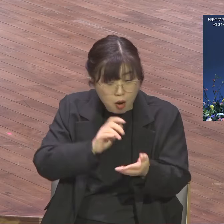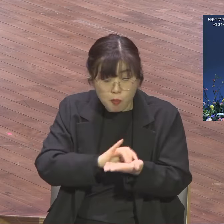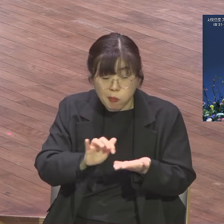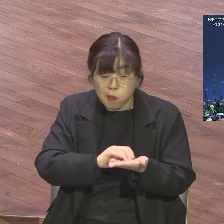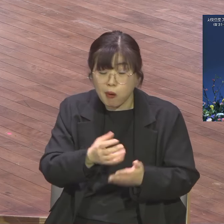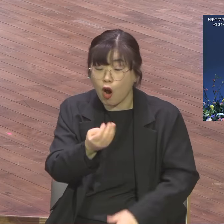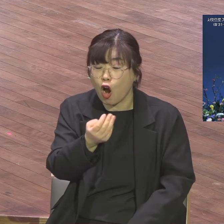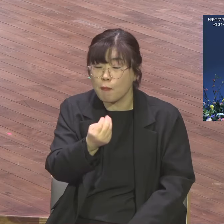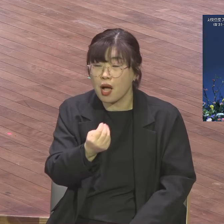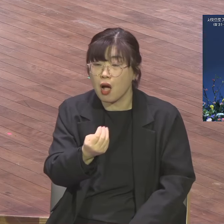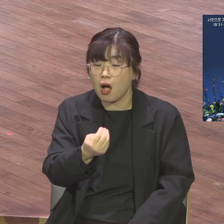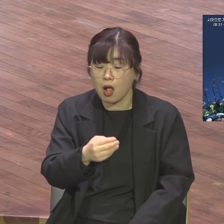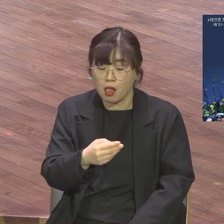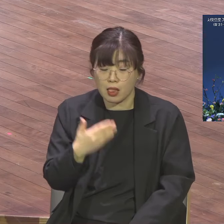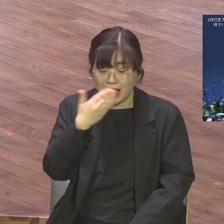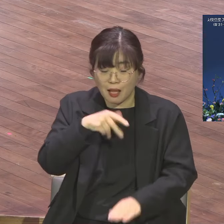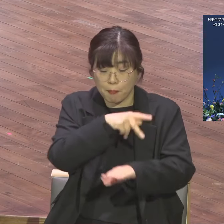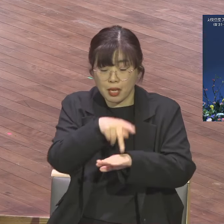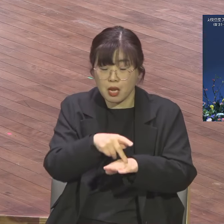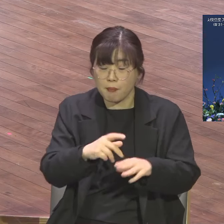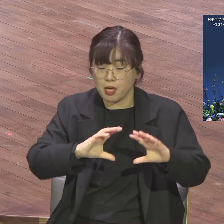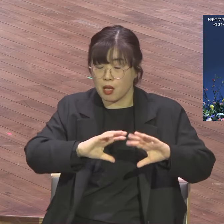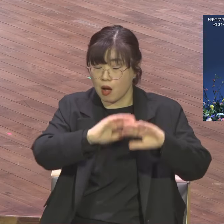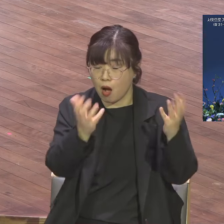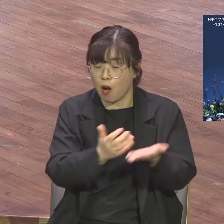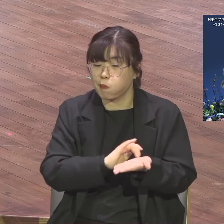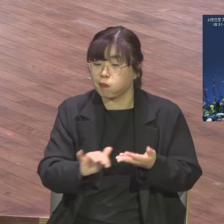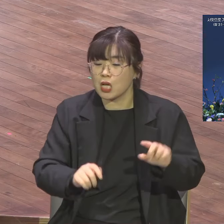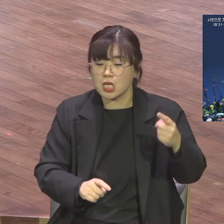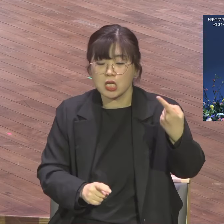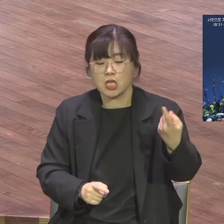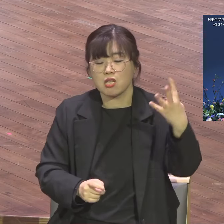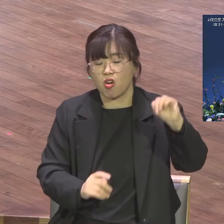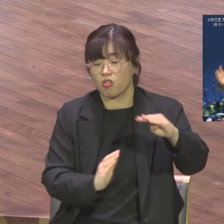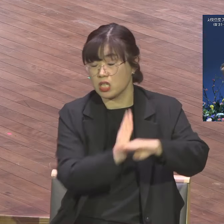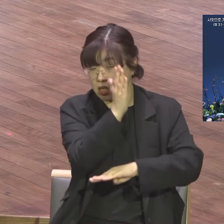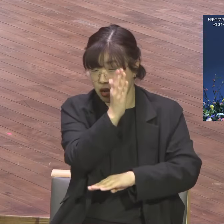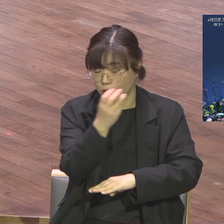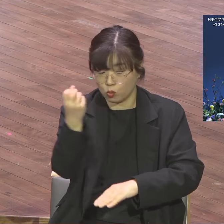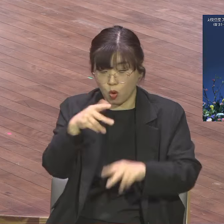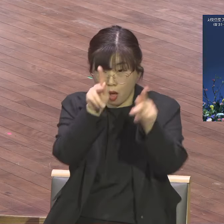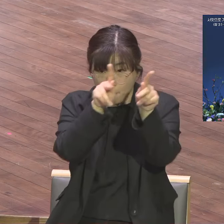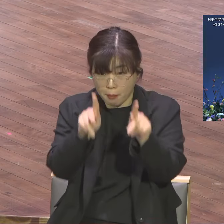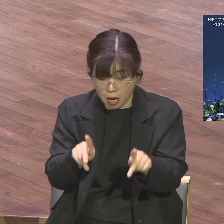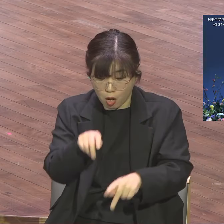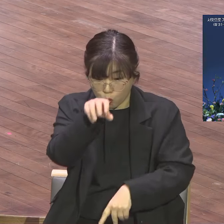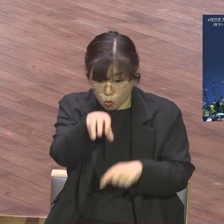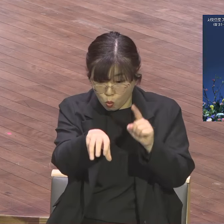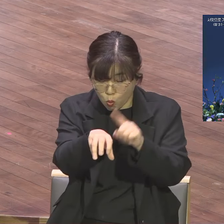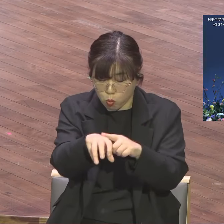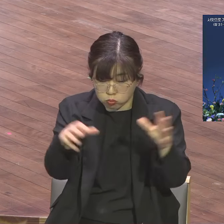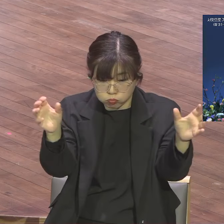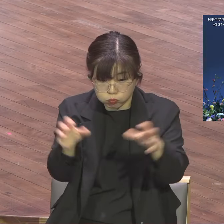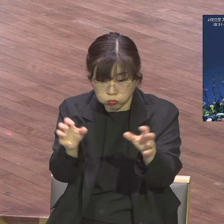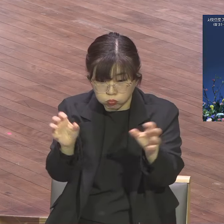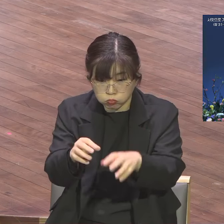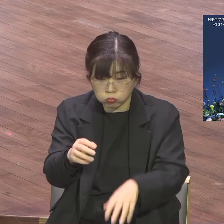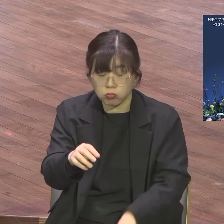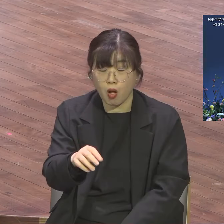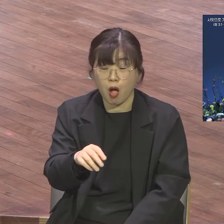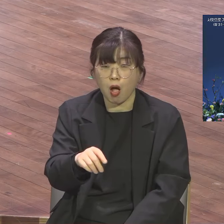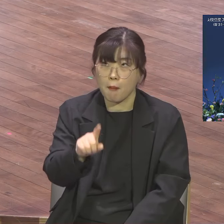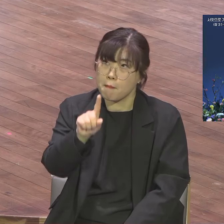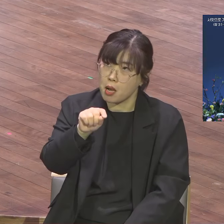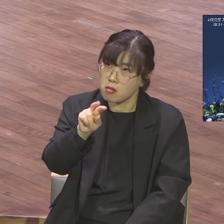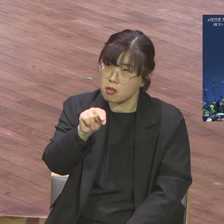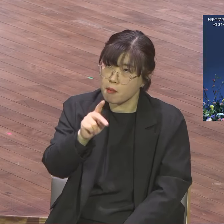발라오면 100만 명이 살아요. 정혁은 선교사 밑에 장로 하나가 막 올인했어요. 재산 다 팔아가지고 그 와서 지금 그 학교,